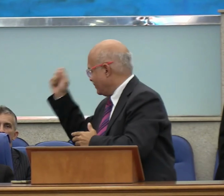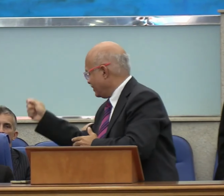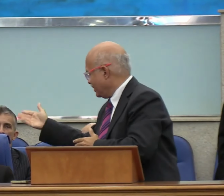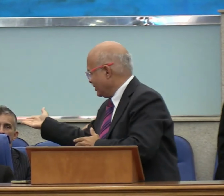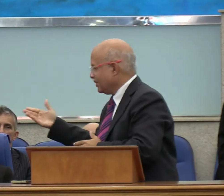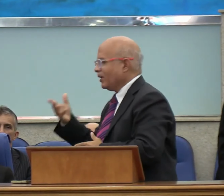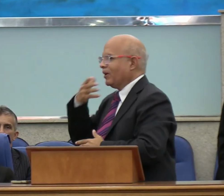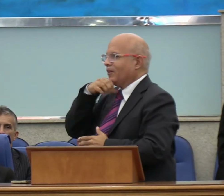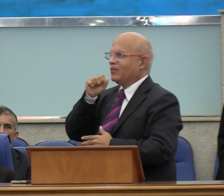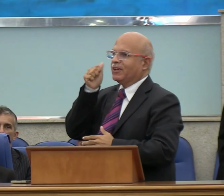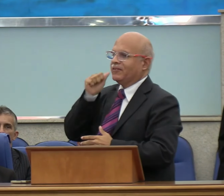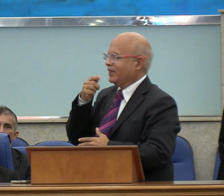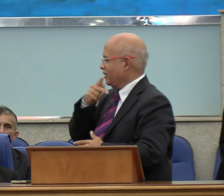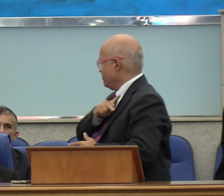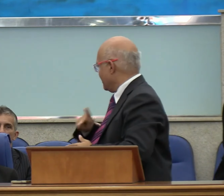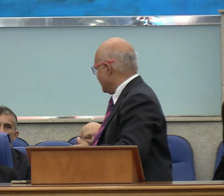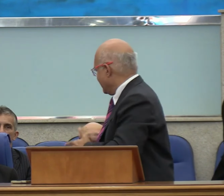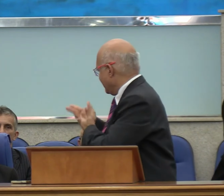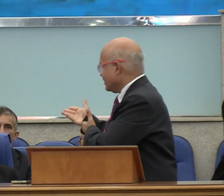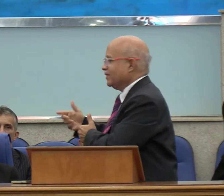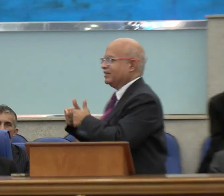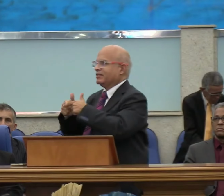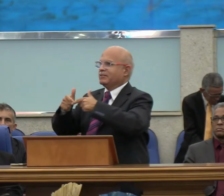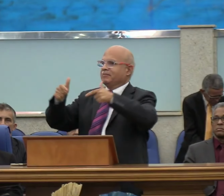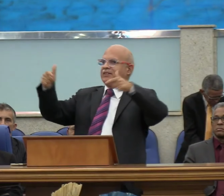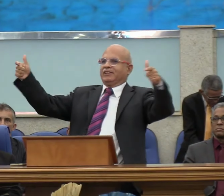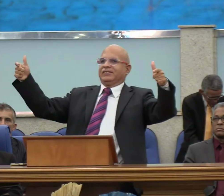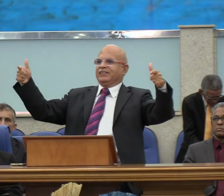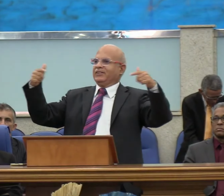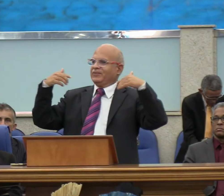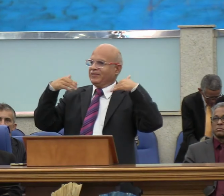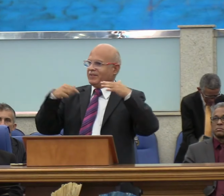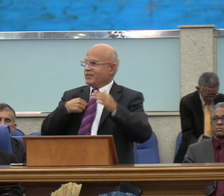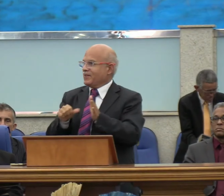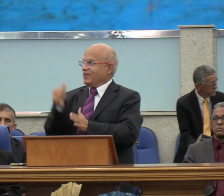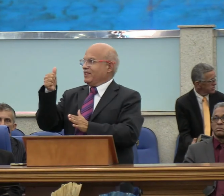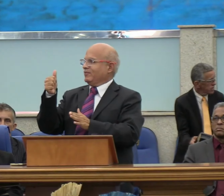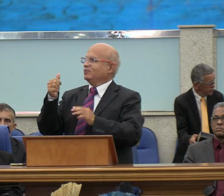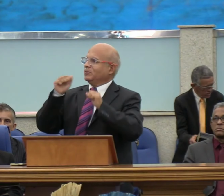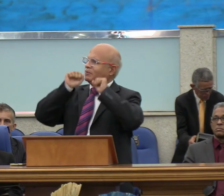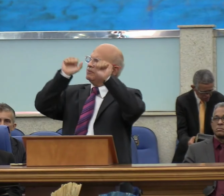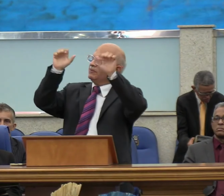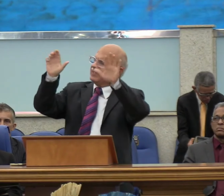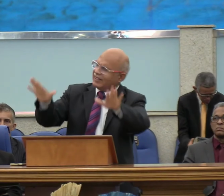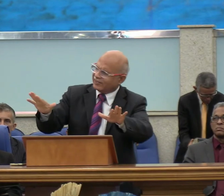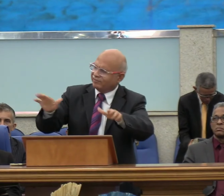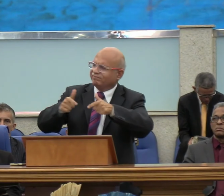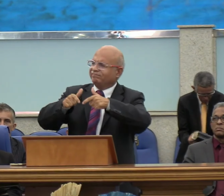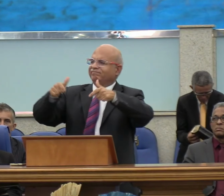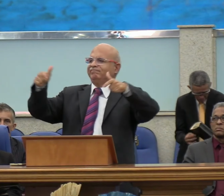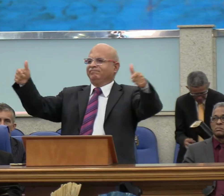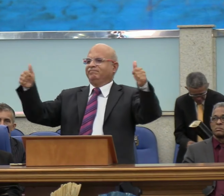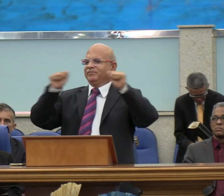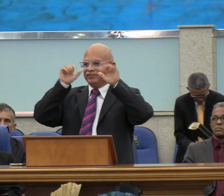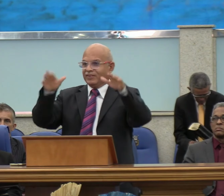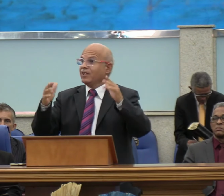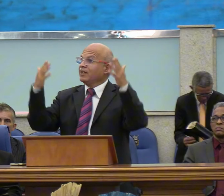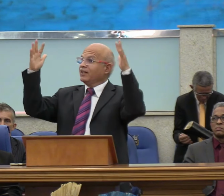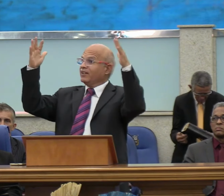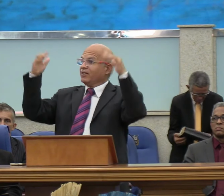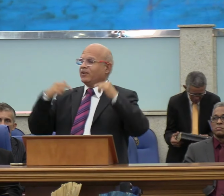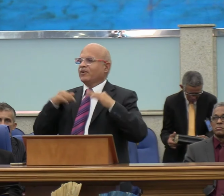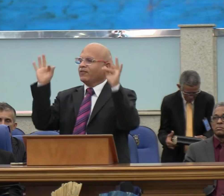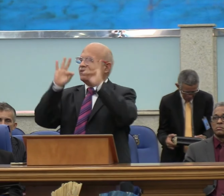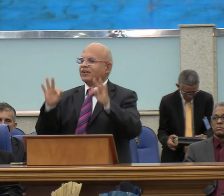oportunidade de estar aqui, ver esse grande templo. Obrigado, pastor, pelo privilégio de poder me convidar a estar aqui. E que a bênção de Deus esteja